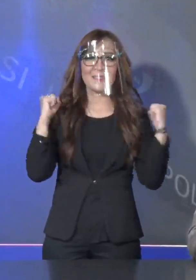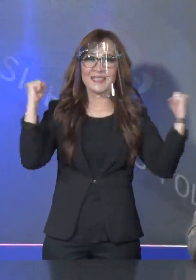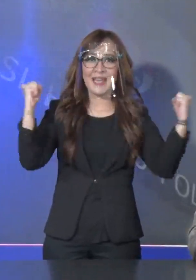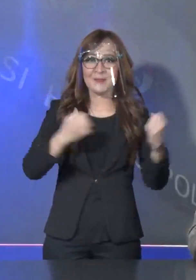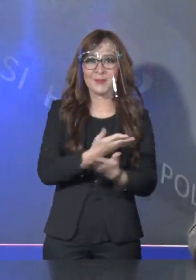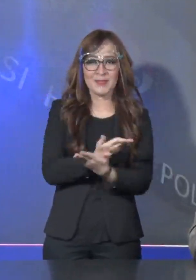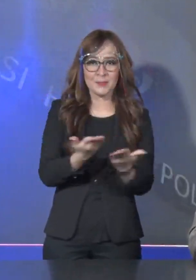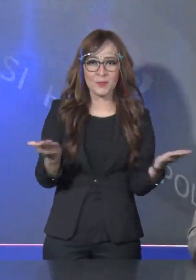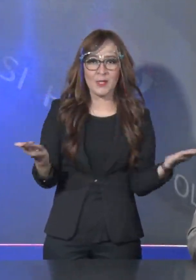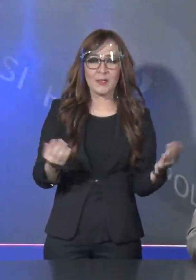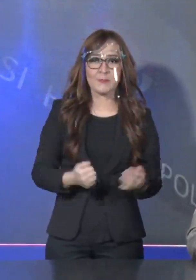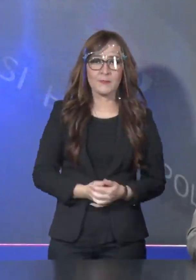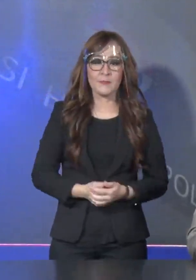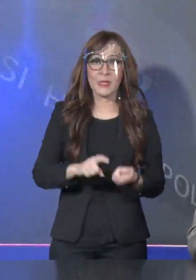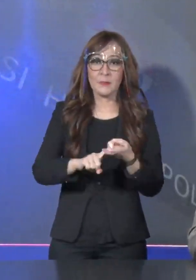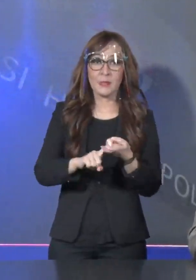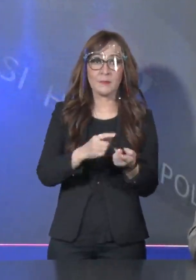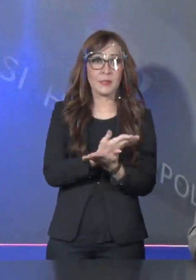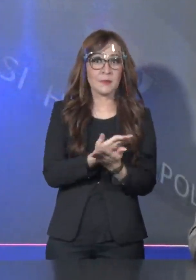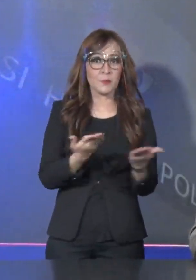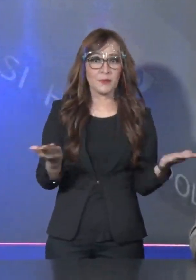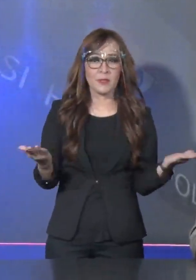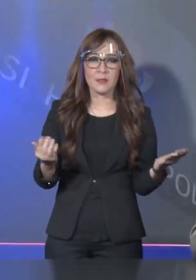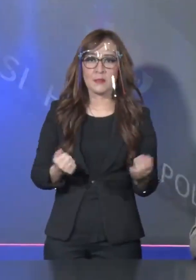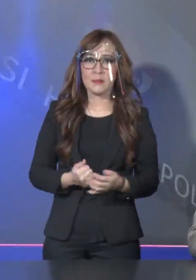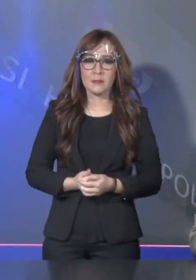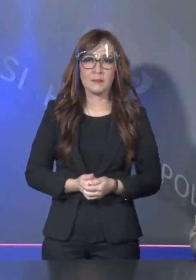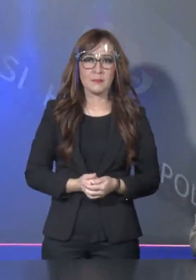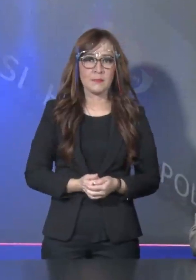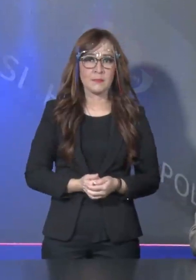semua. Rekan-rekan sekalian, pada